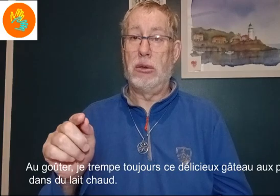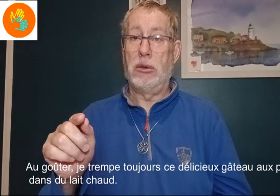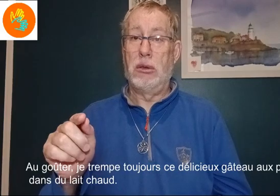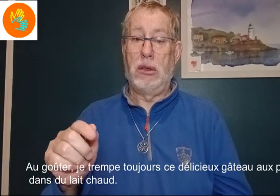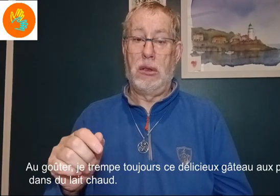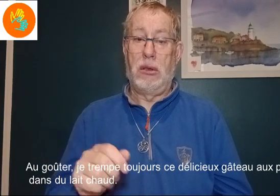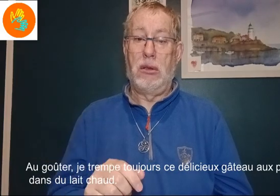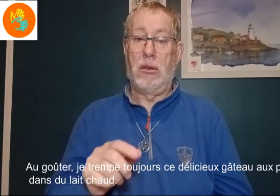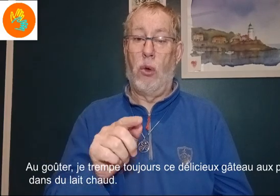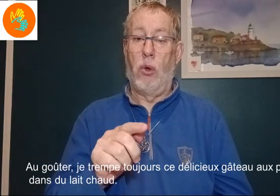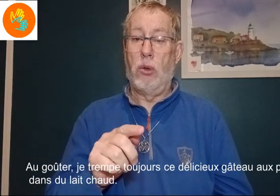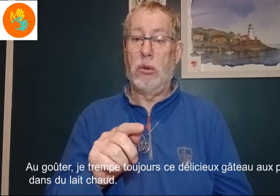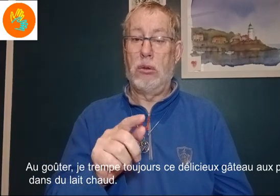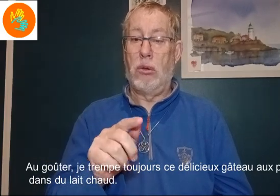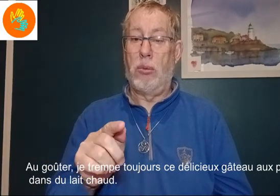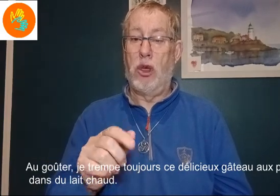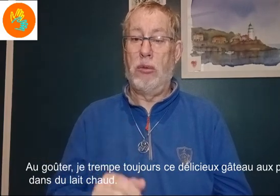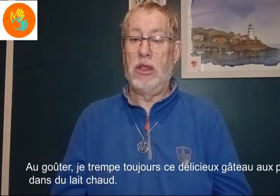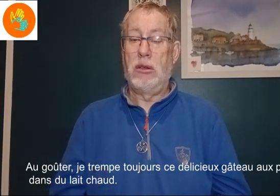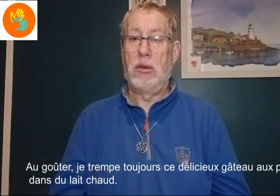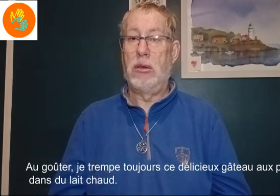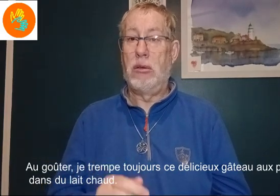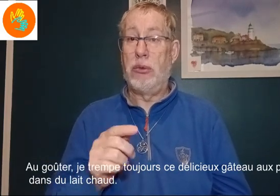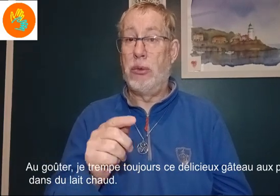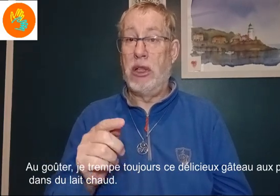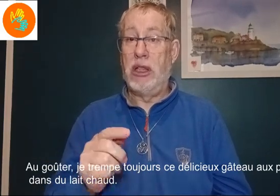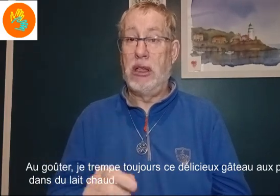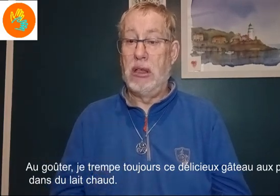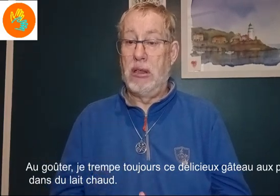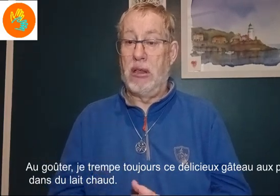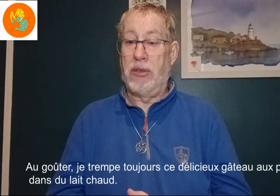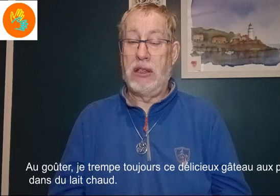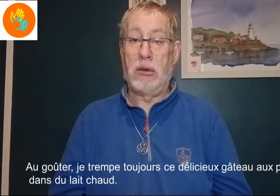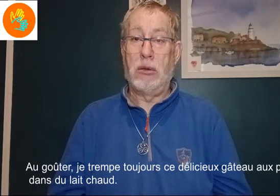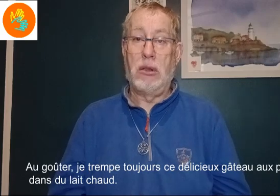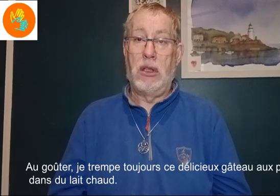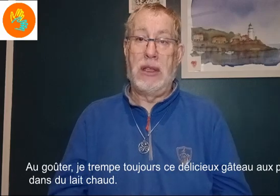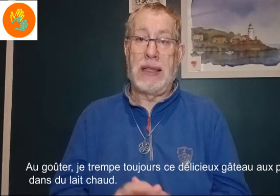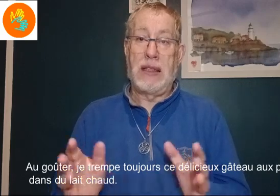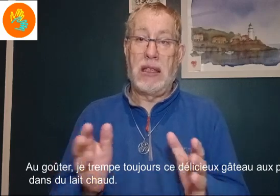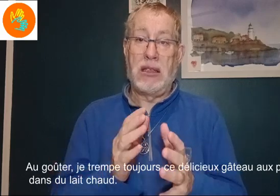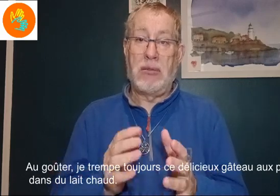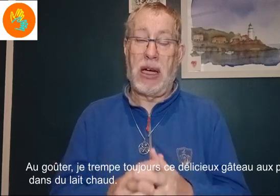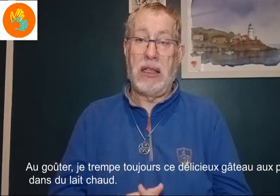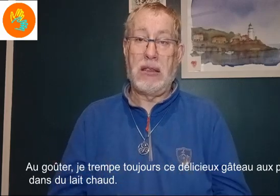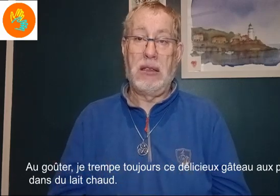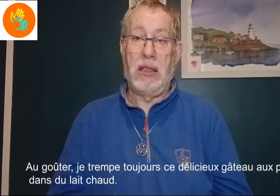délicieux, aux pommes, du lait. En fait, les articles disparaissent et